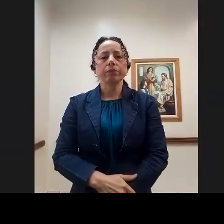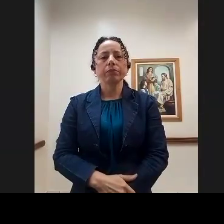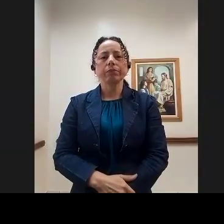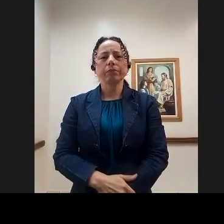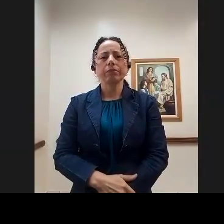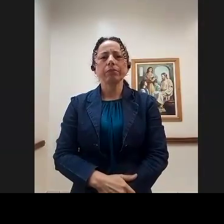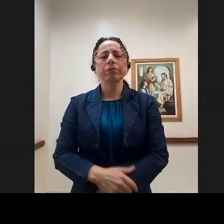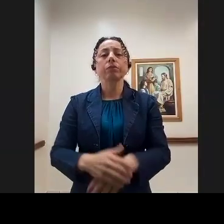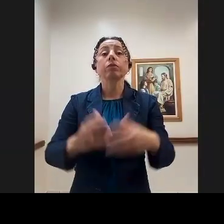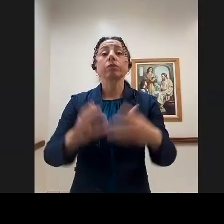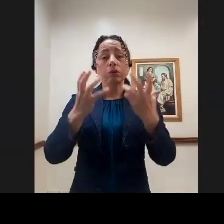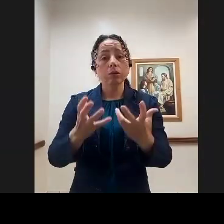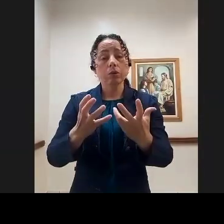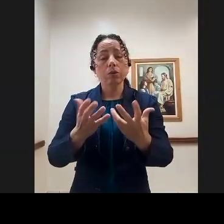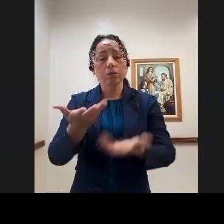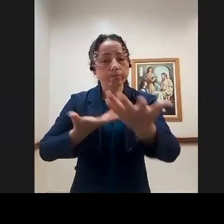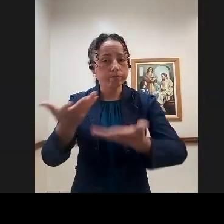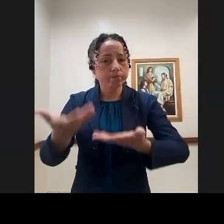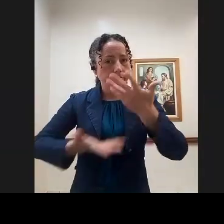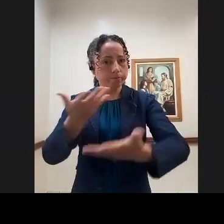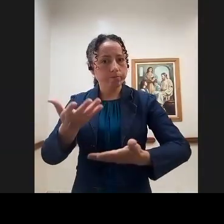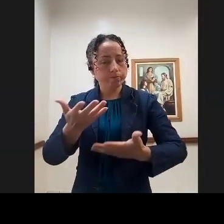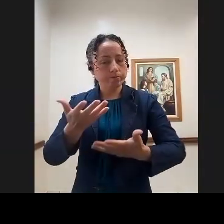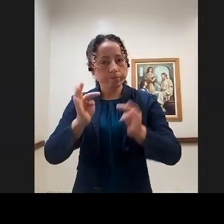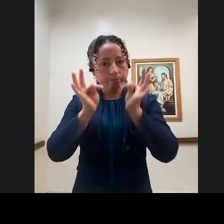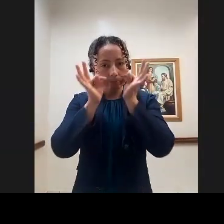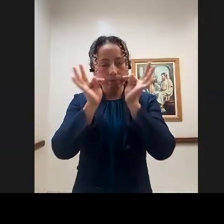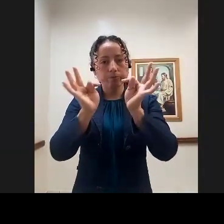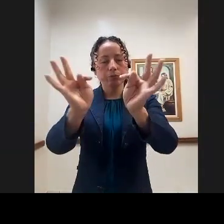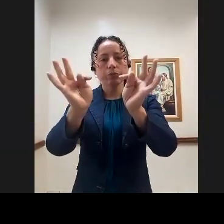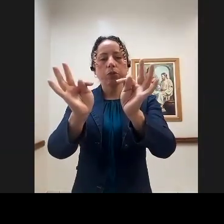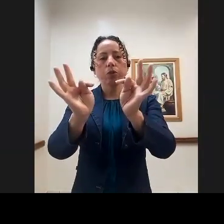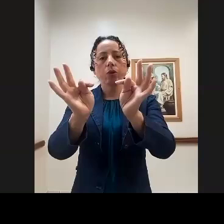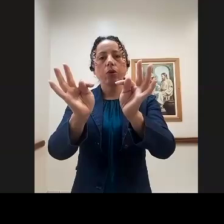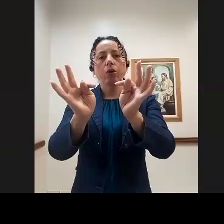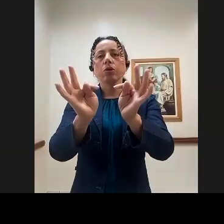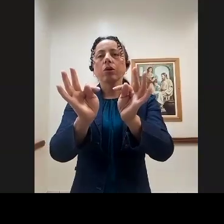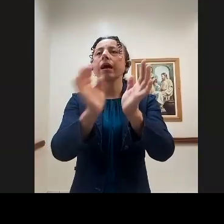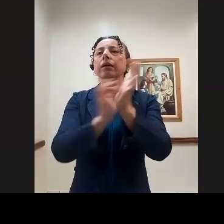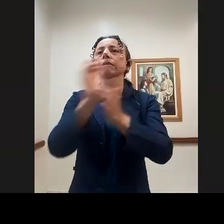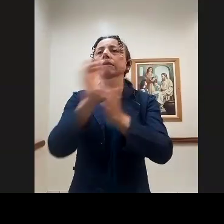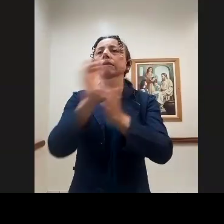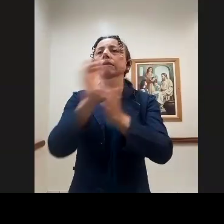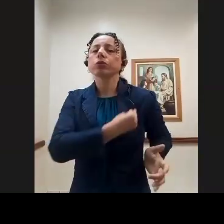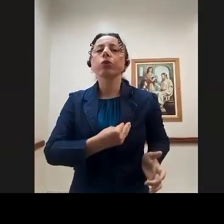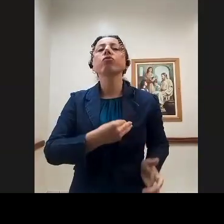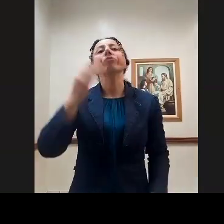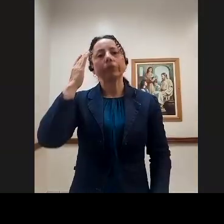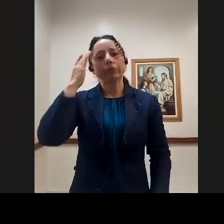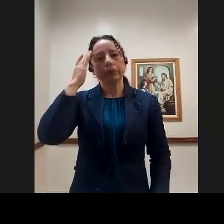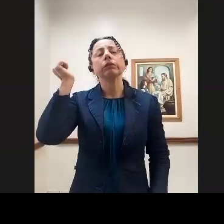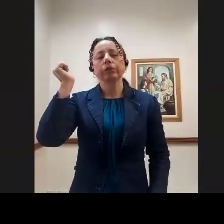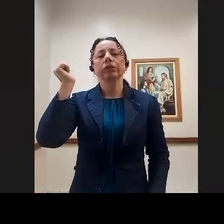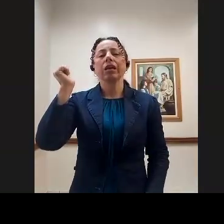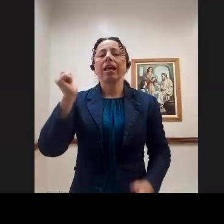Eu quero prestar meu testemunho, né? Eu realmente sei que Cristo vive. Eu sei que as Escrituras são